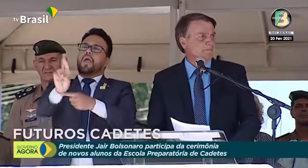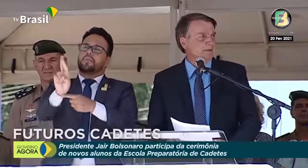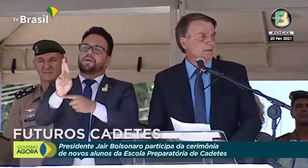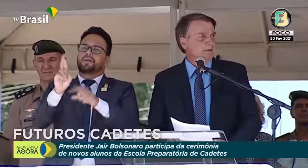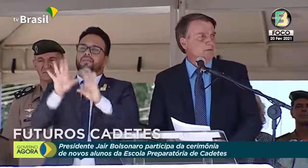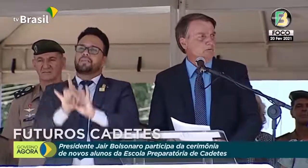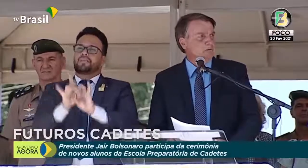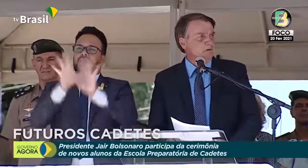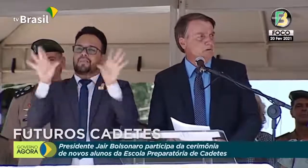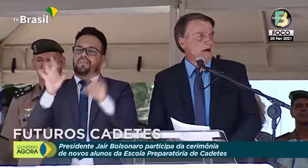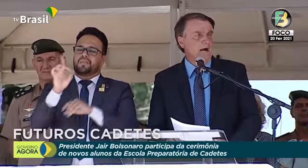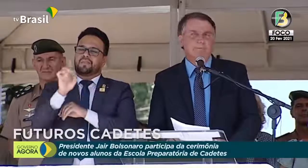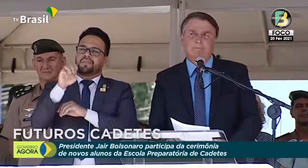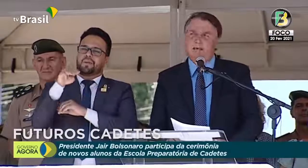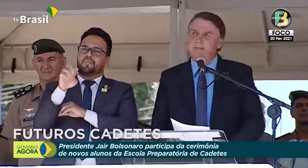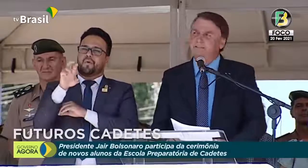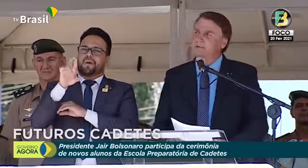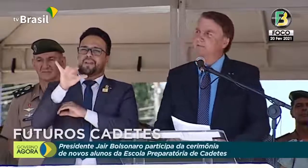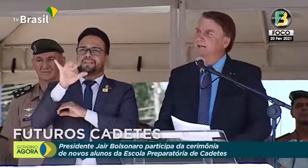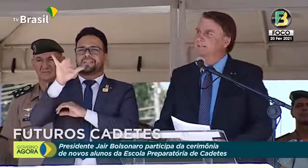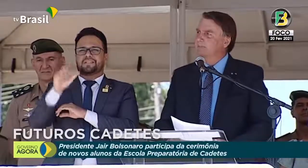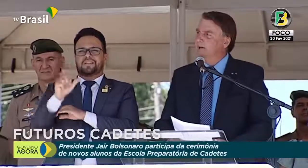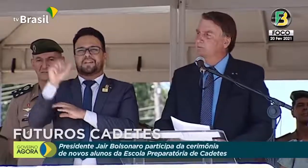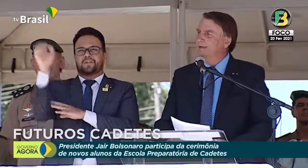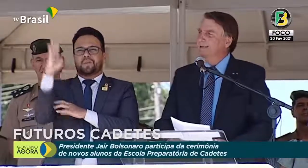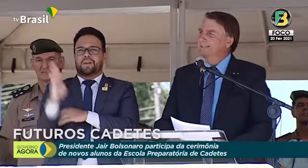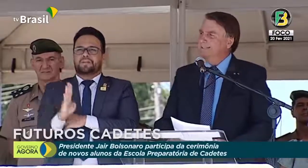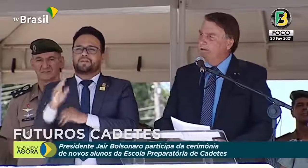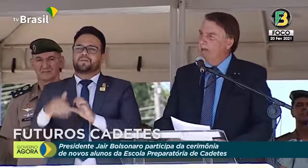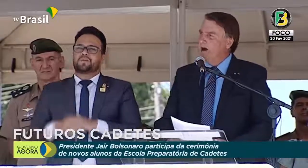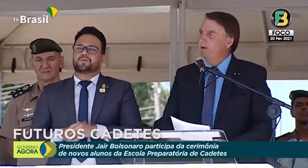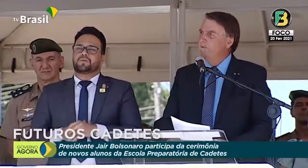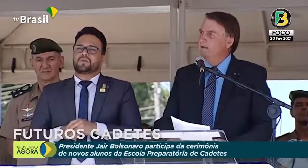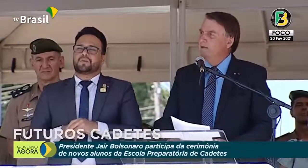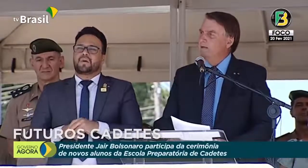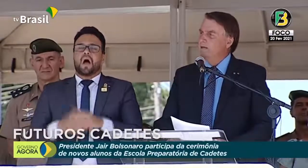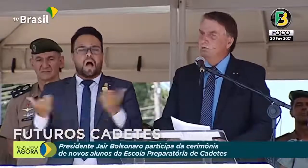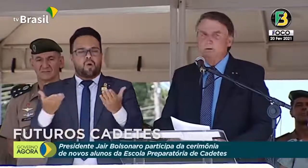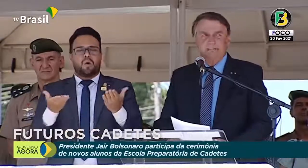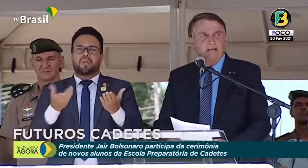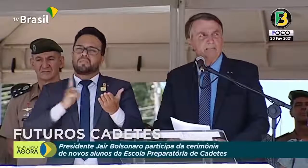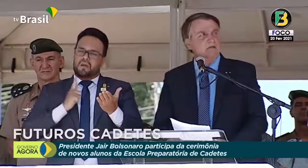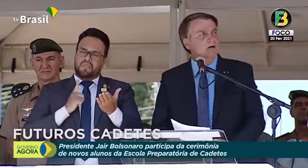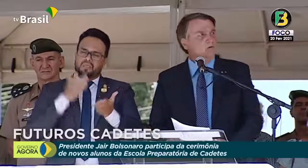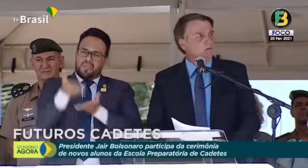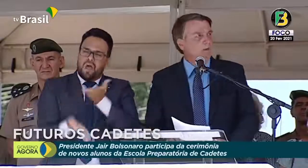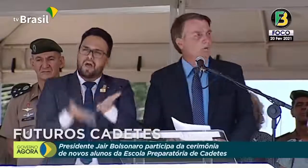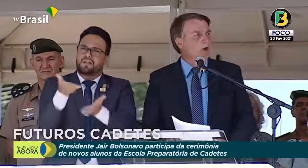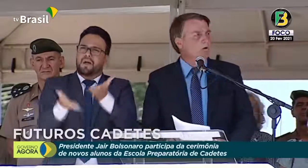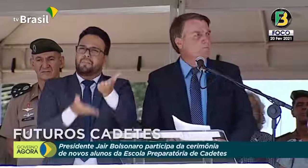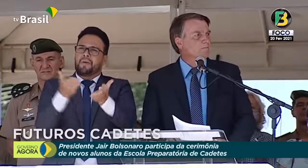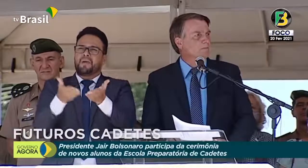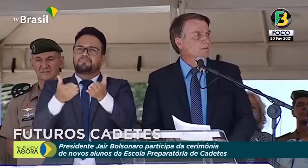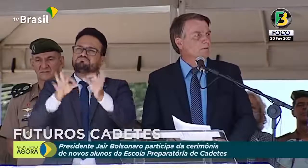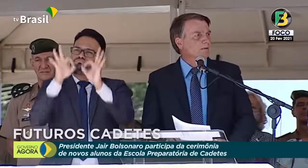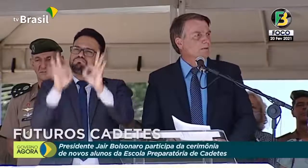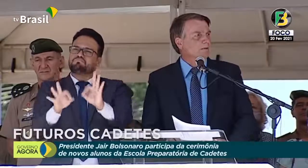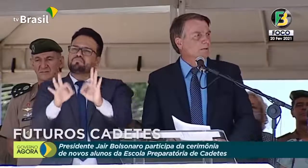Brasil. Nunca a imprensa teve um tratamento tão leal e cortês como o